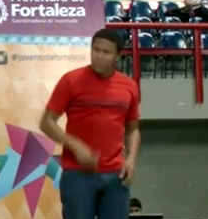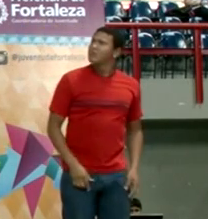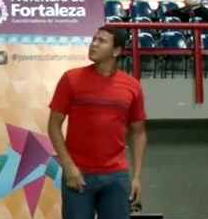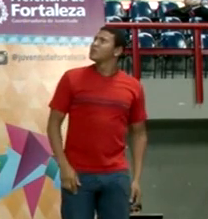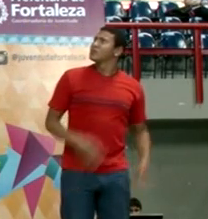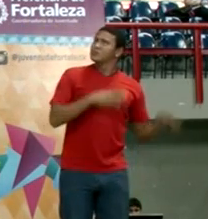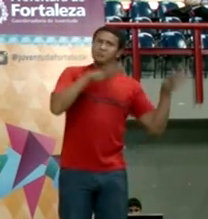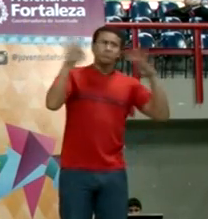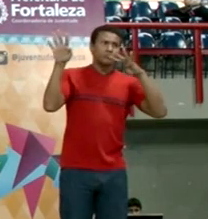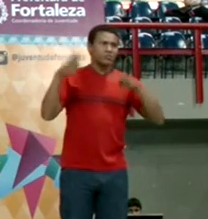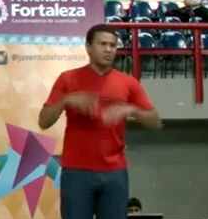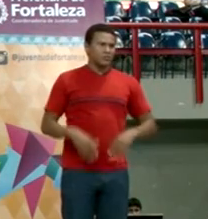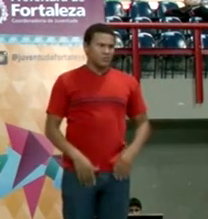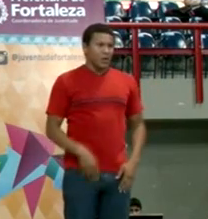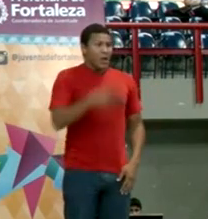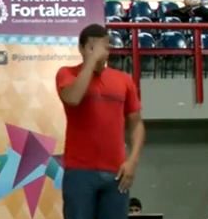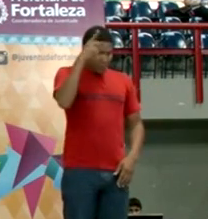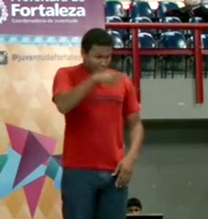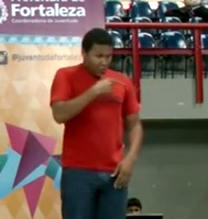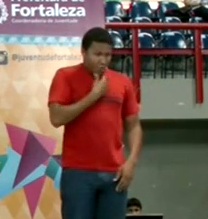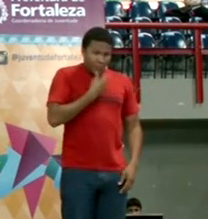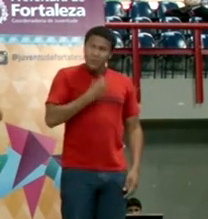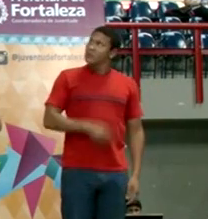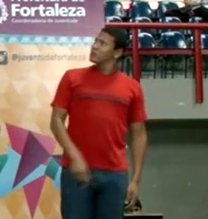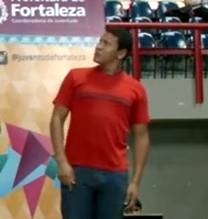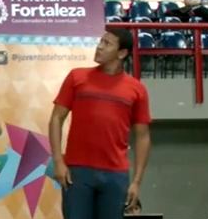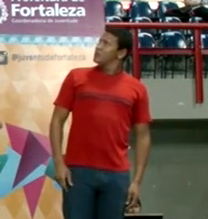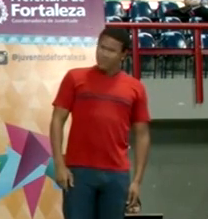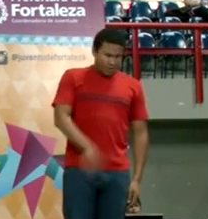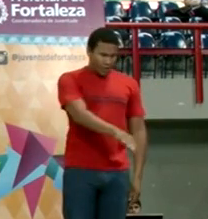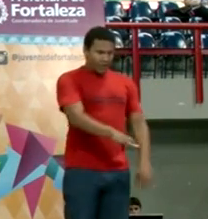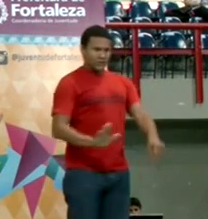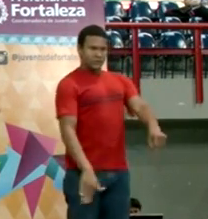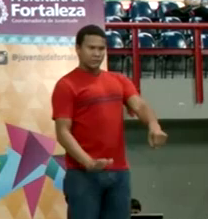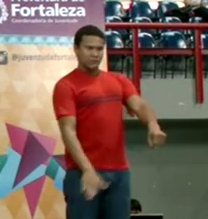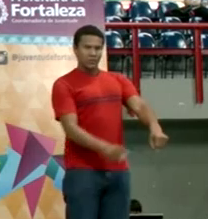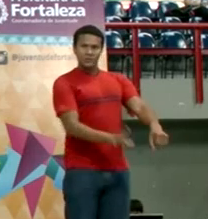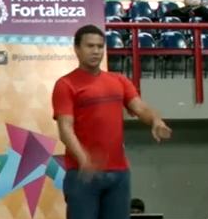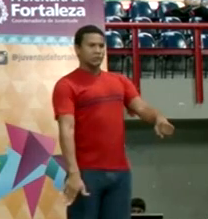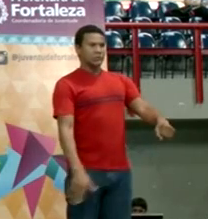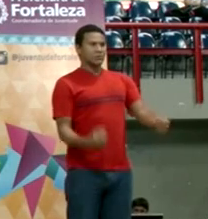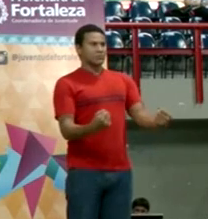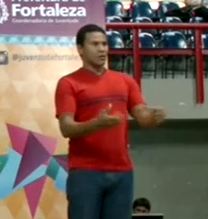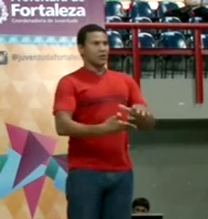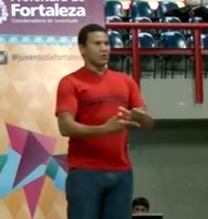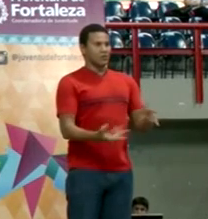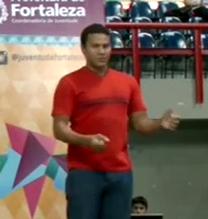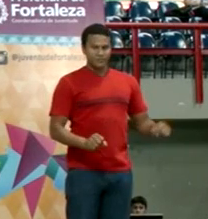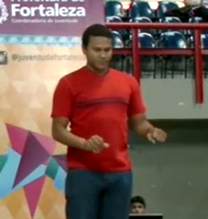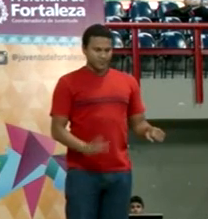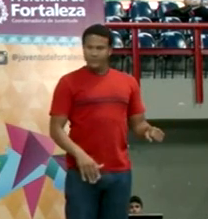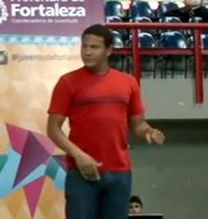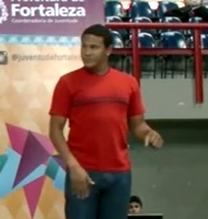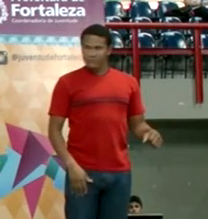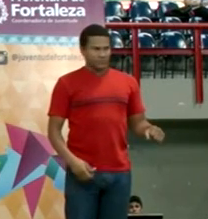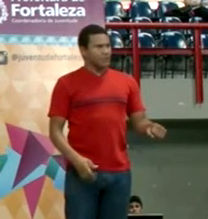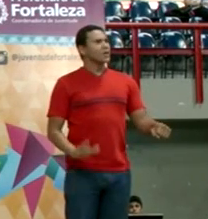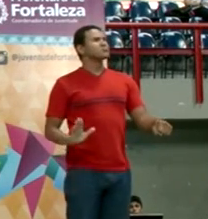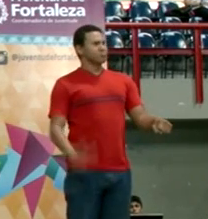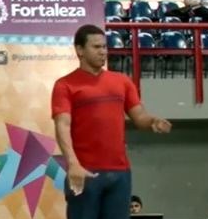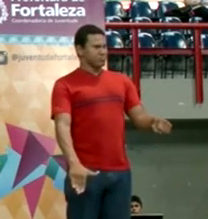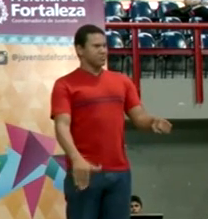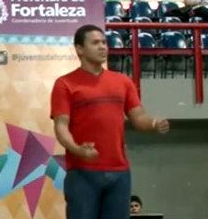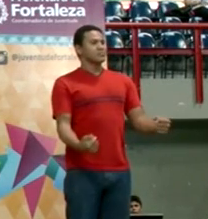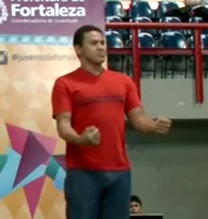Aí o próprio Francisco Ferdinando viu, mandou o motorista acelerar. Havia dirigidor. O dirigidor